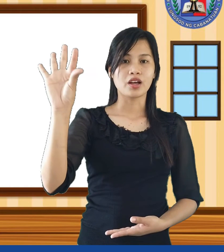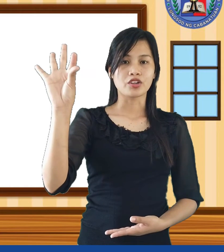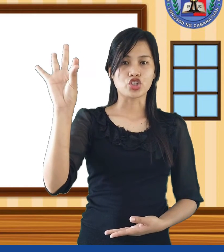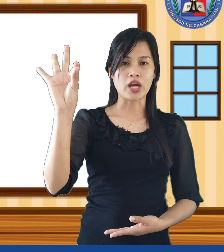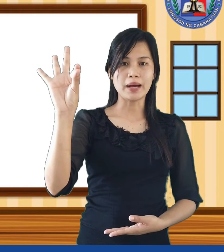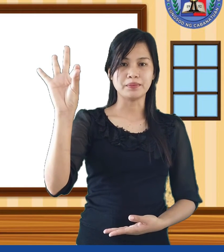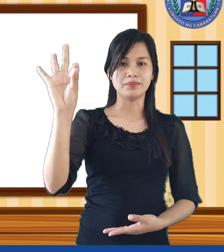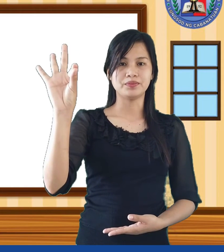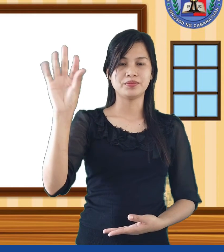Siyam.